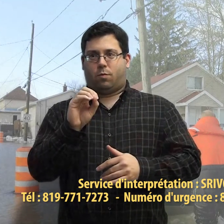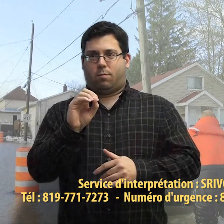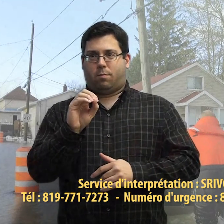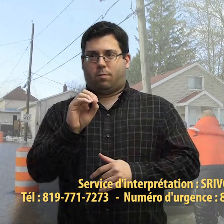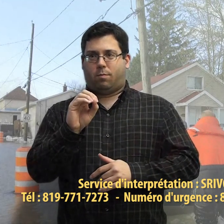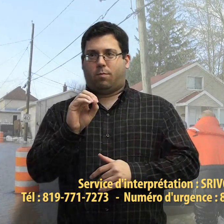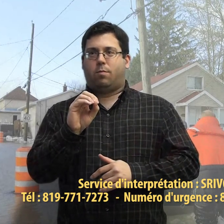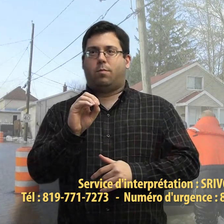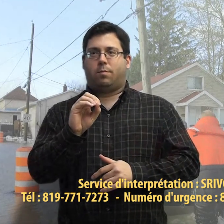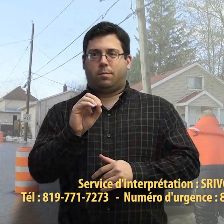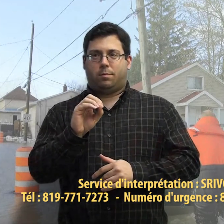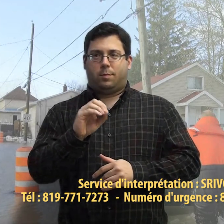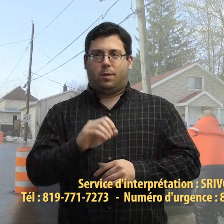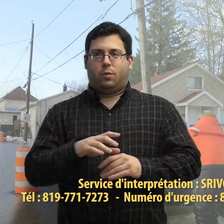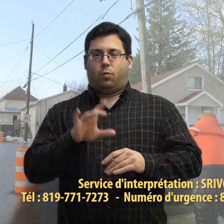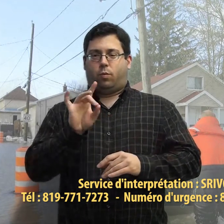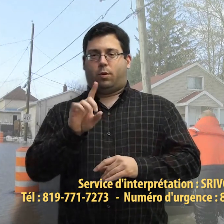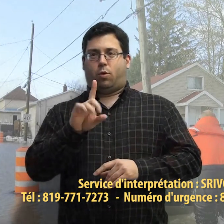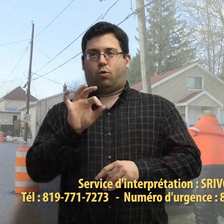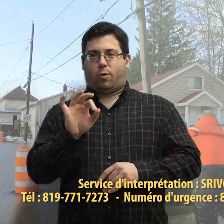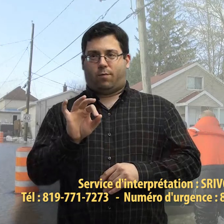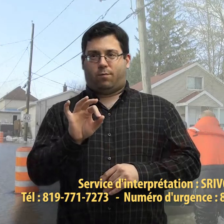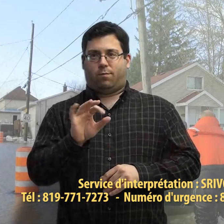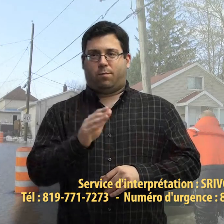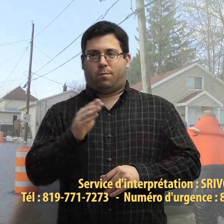contactez le CRIVO au